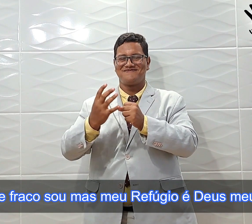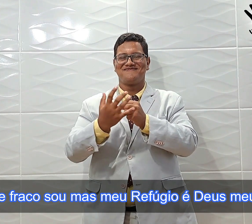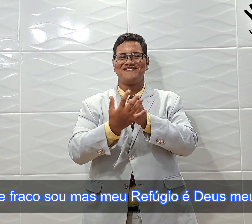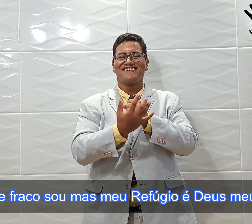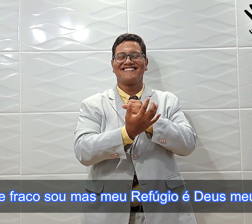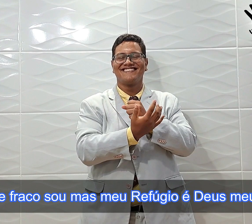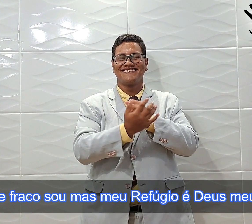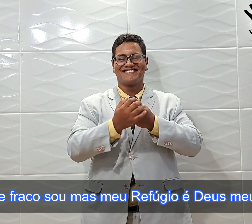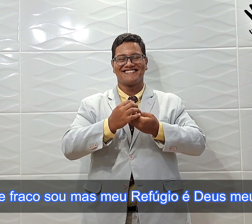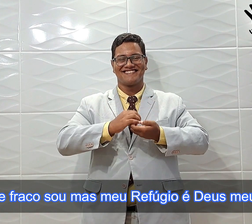meu Senhor.